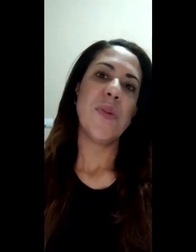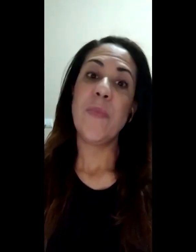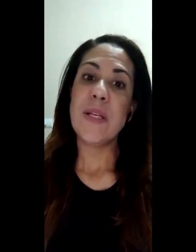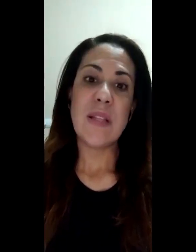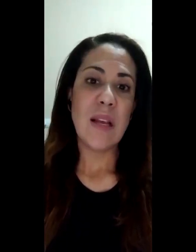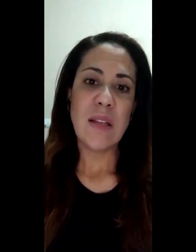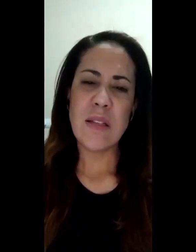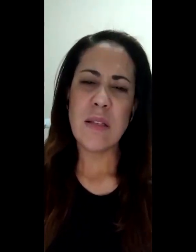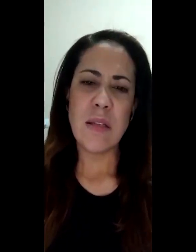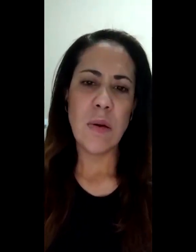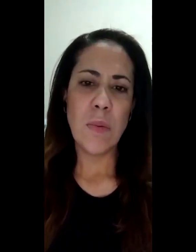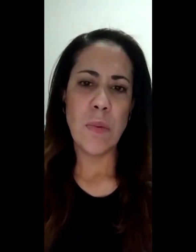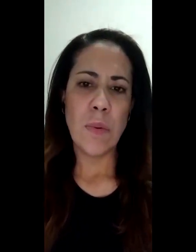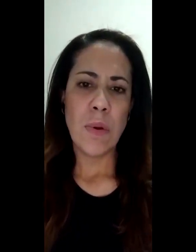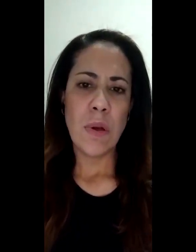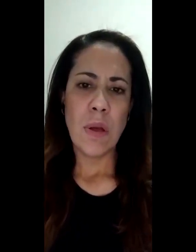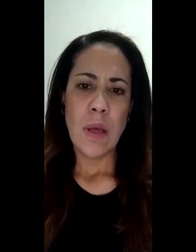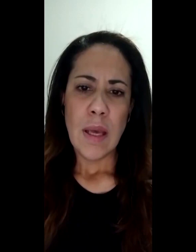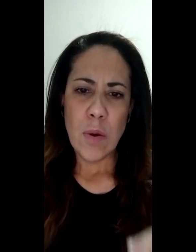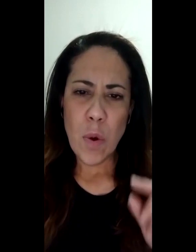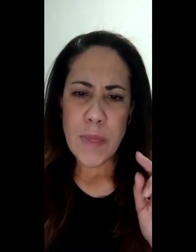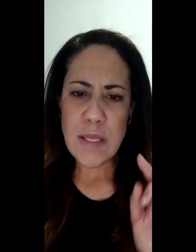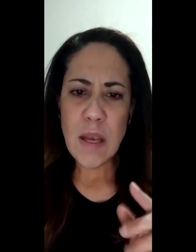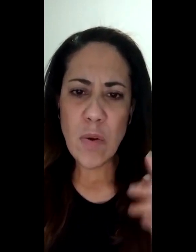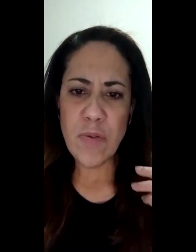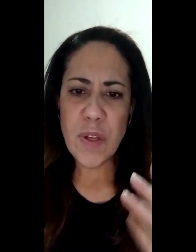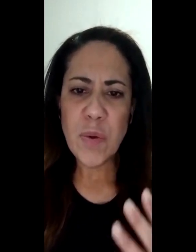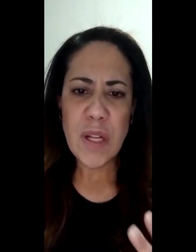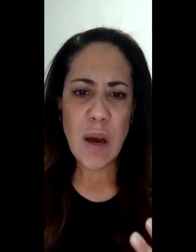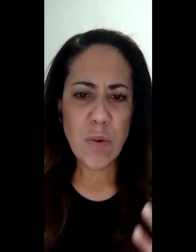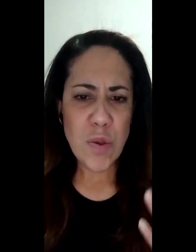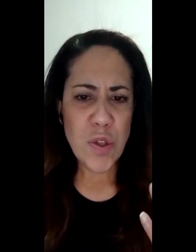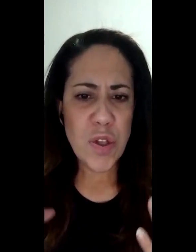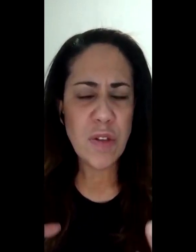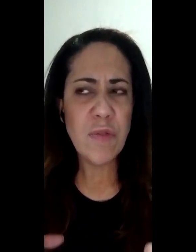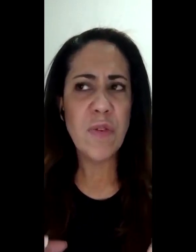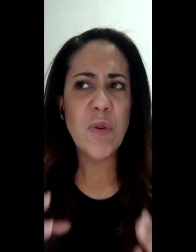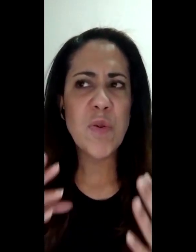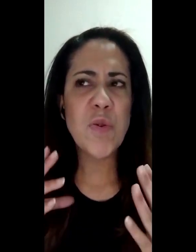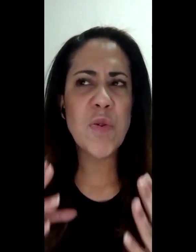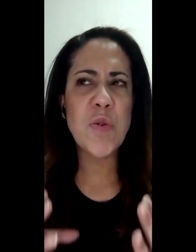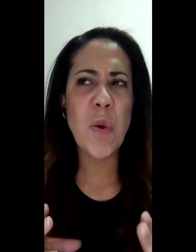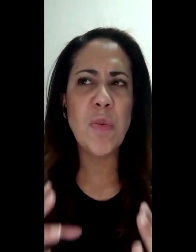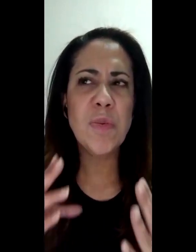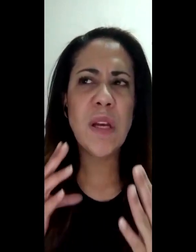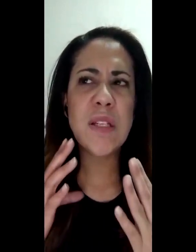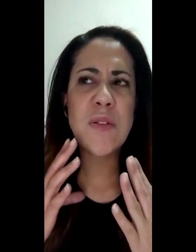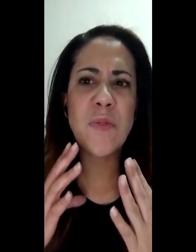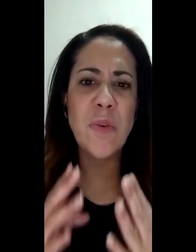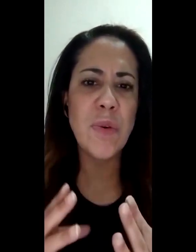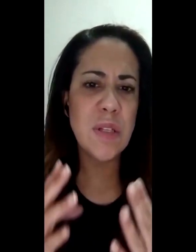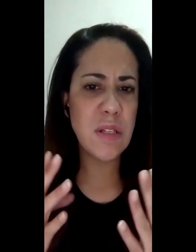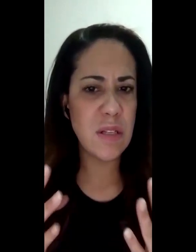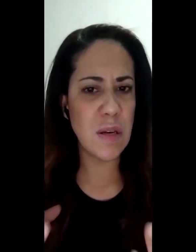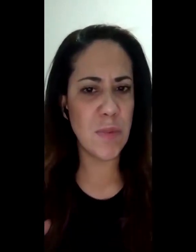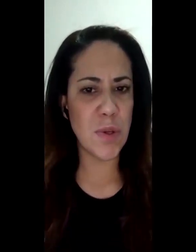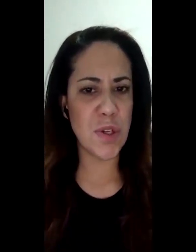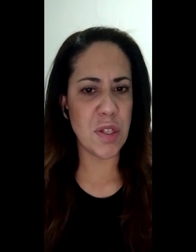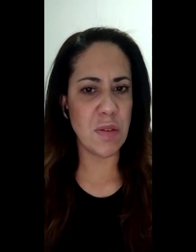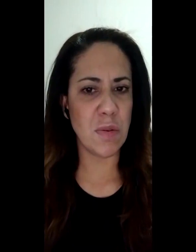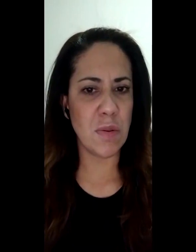mestre, quando eu prestei atenção, eu comecei a ouvir o inaudível som das